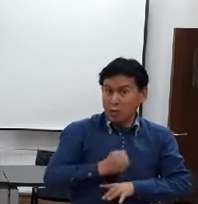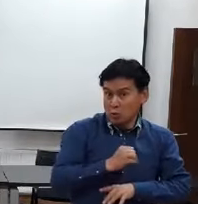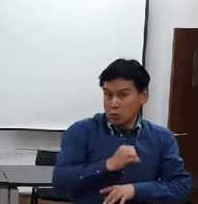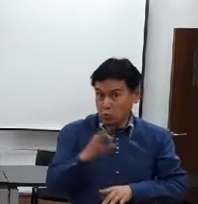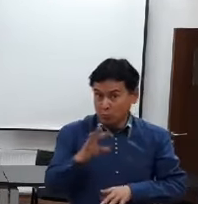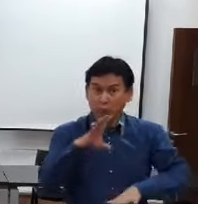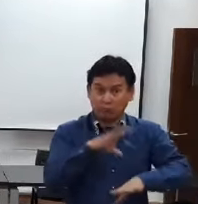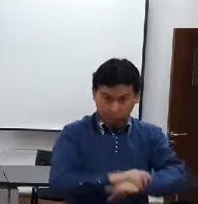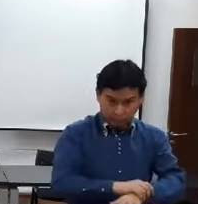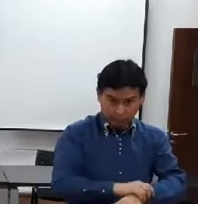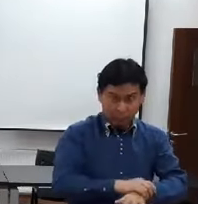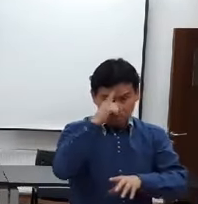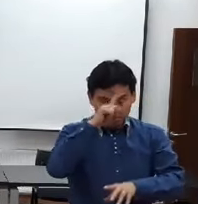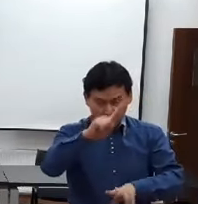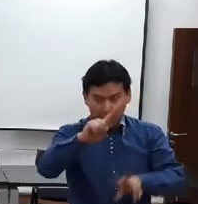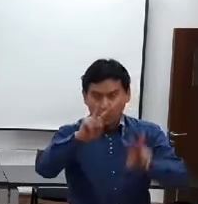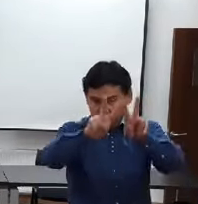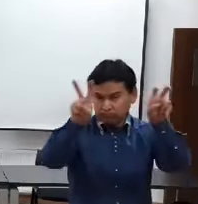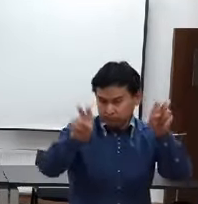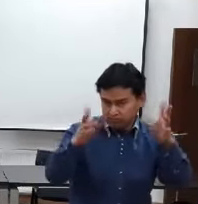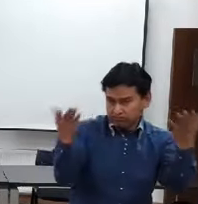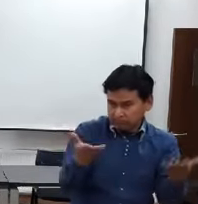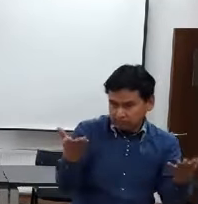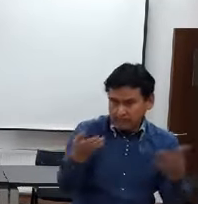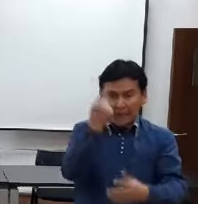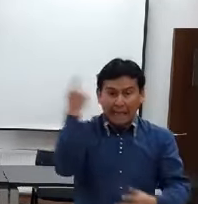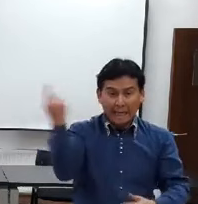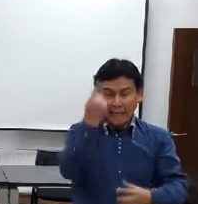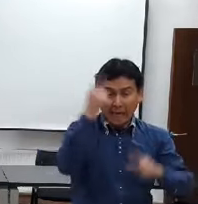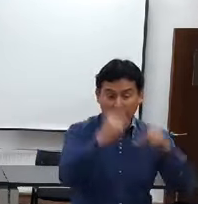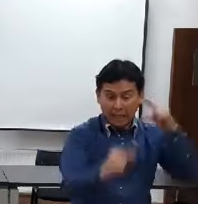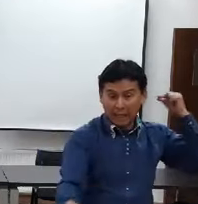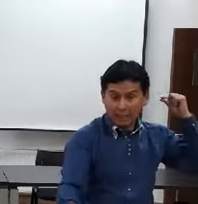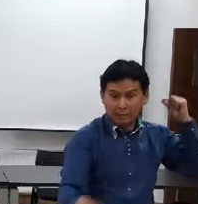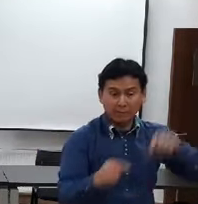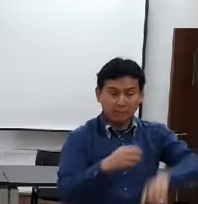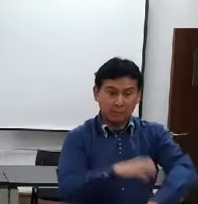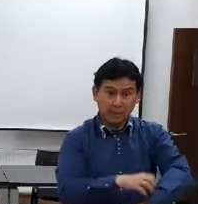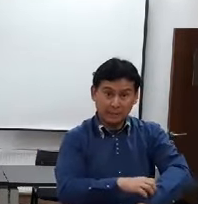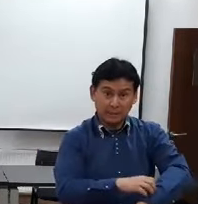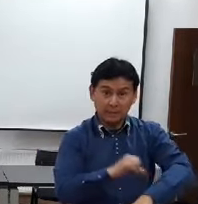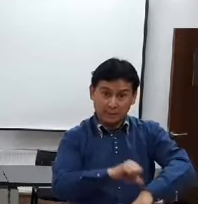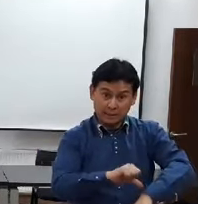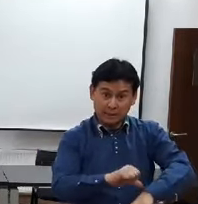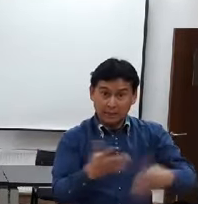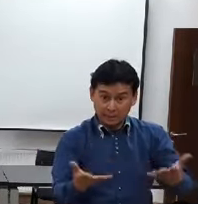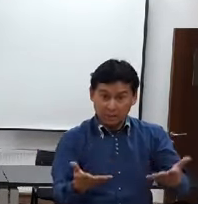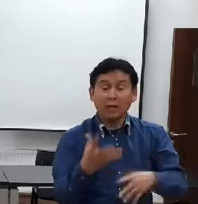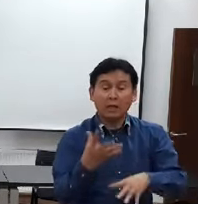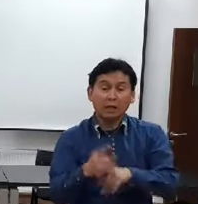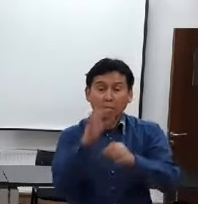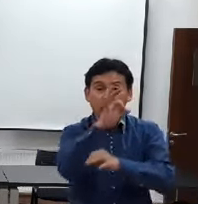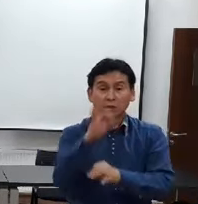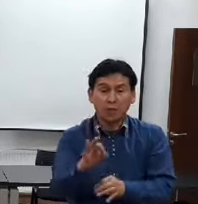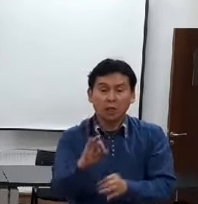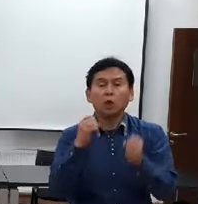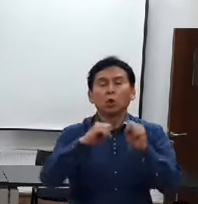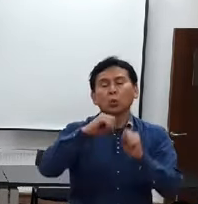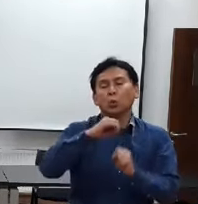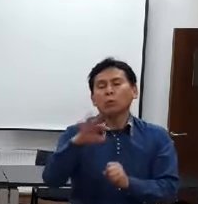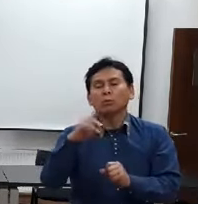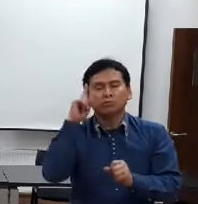de detenidos, pero desde el punto de vista general a nivel país y estadísticamente hablando, las cantidades